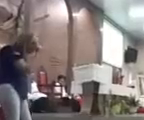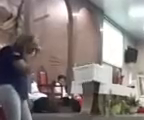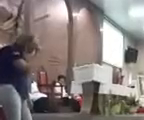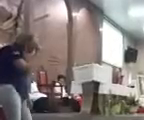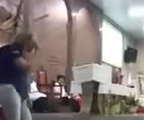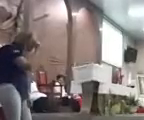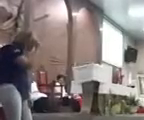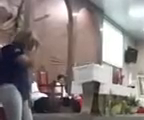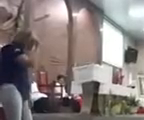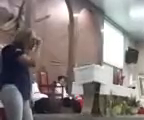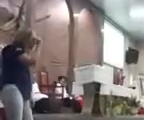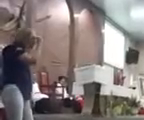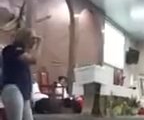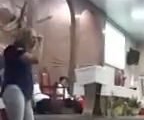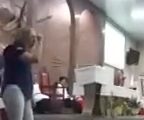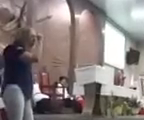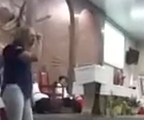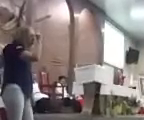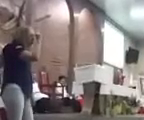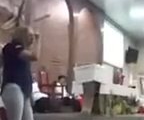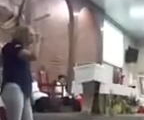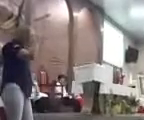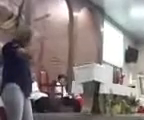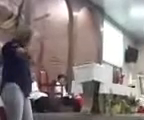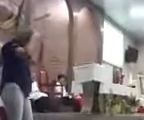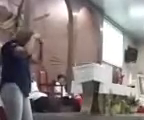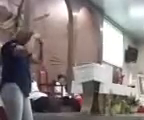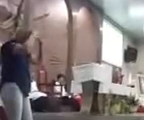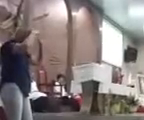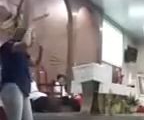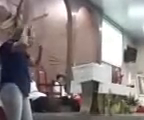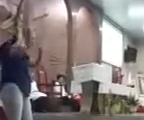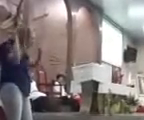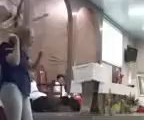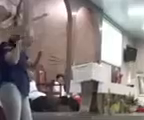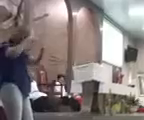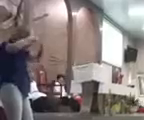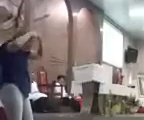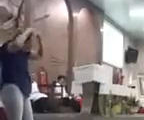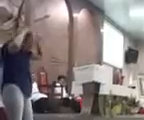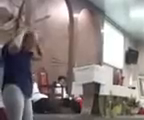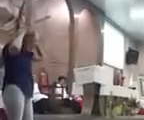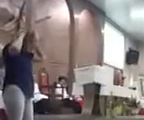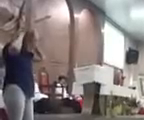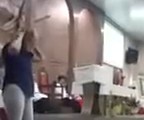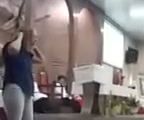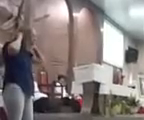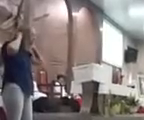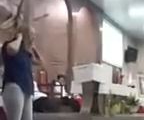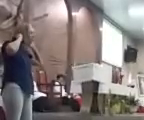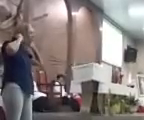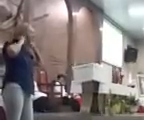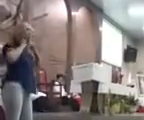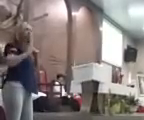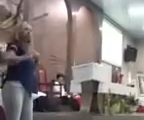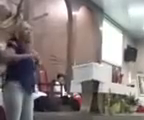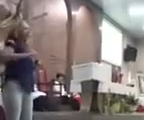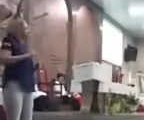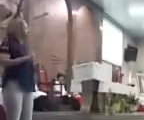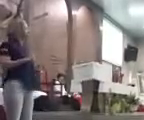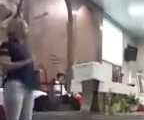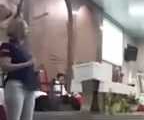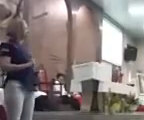tirou o capuz, começou a bater palma, começou a celebrar, e